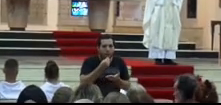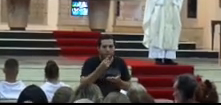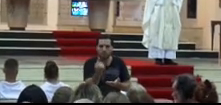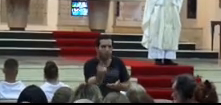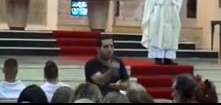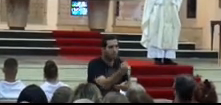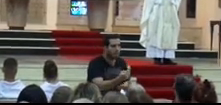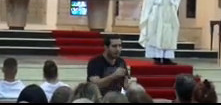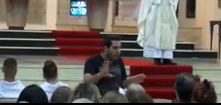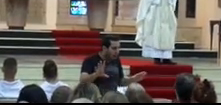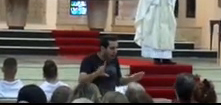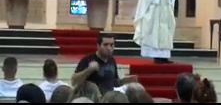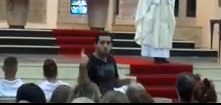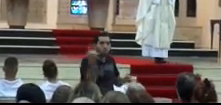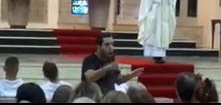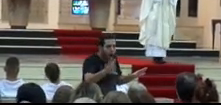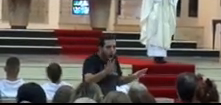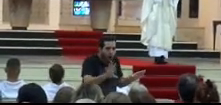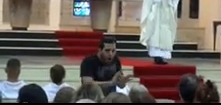humanidade.